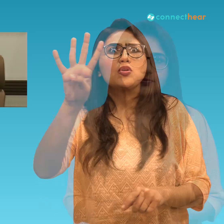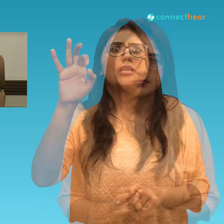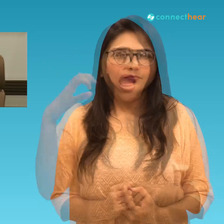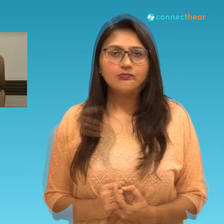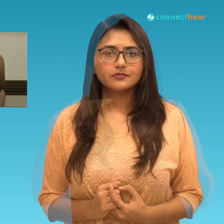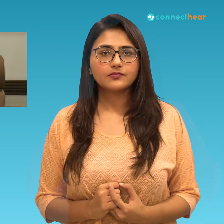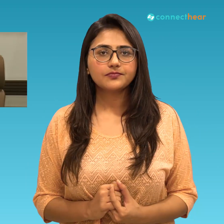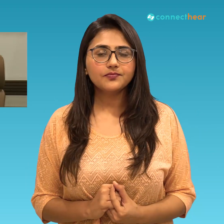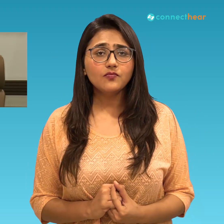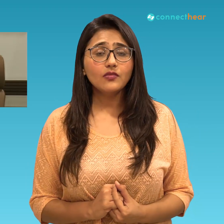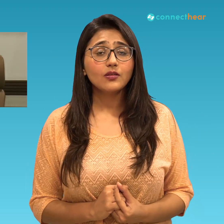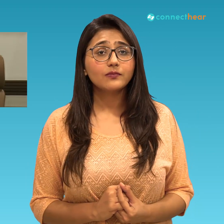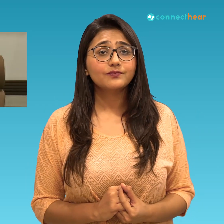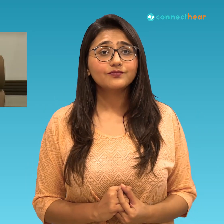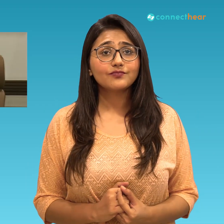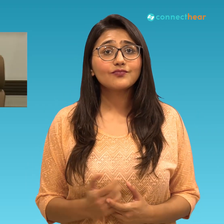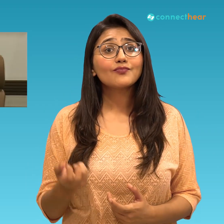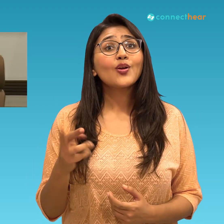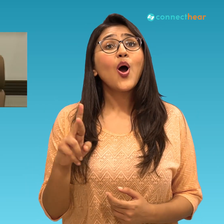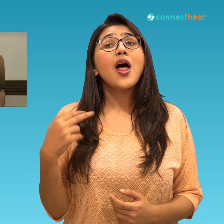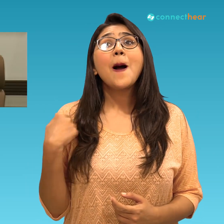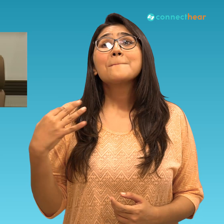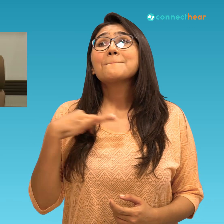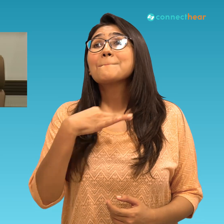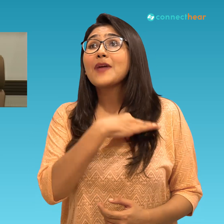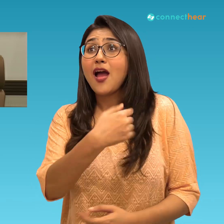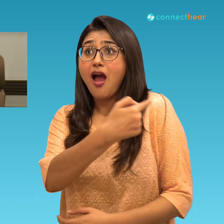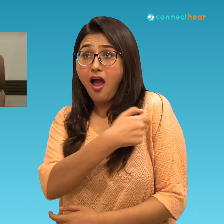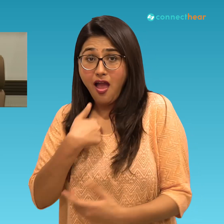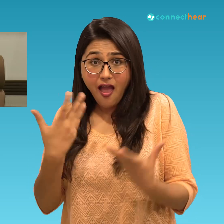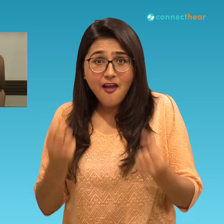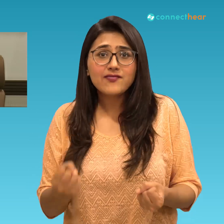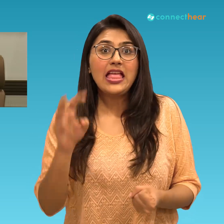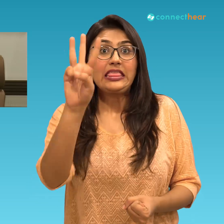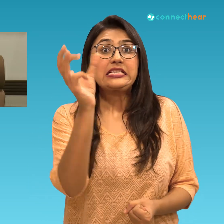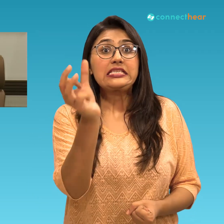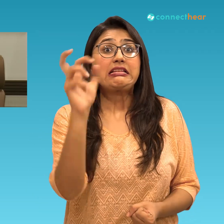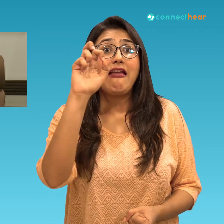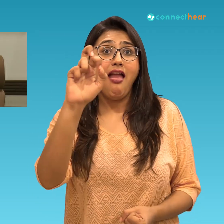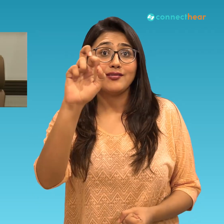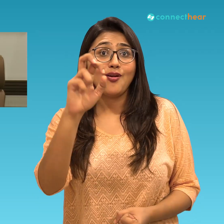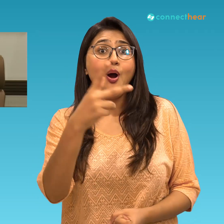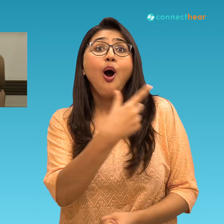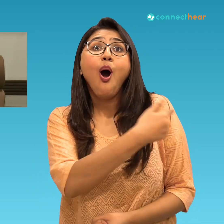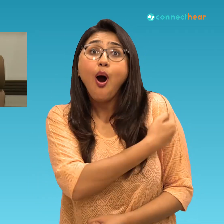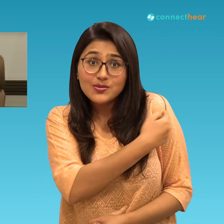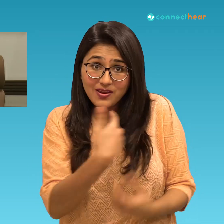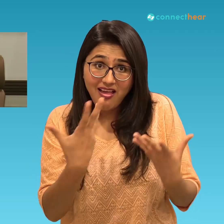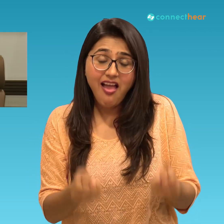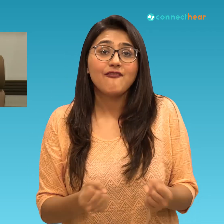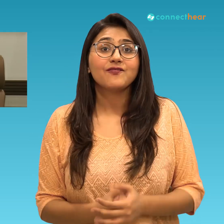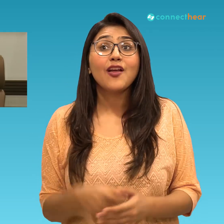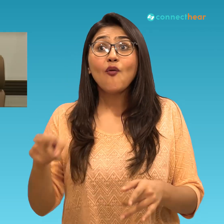اندر، اور ہمارے جو پرائیویٹ ہاسپٹلز ہیں 368 ہیں، اور ابھی بھی وہ جو